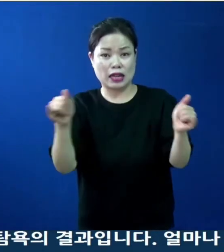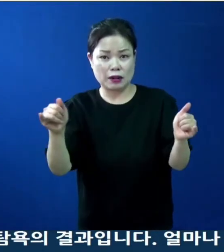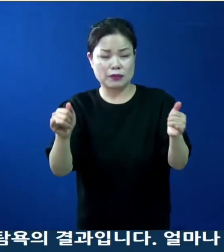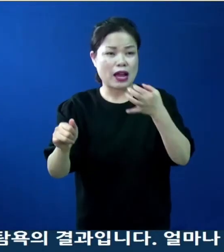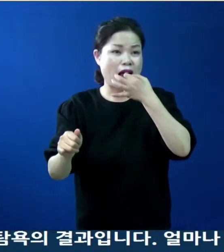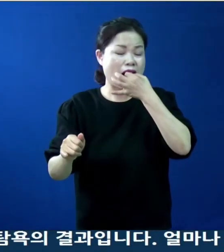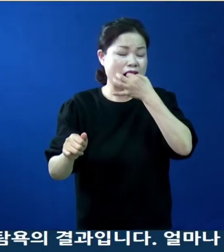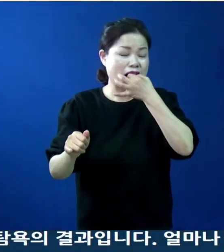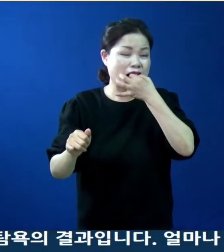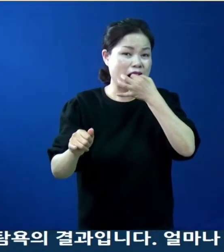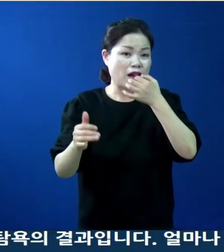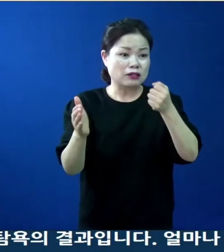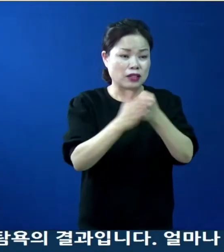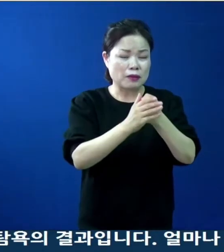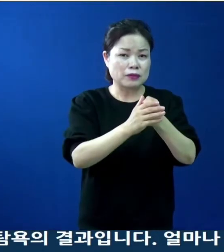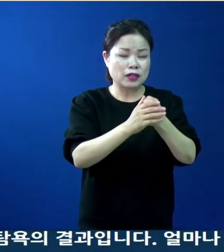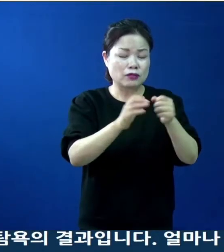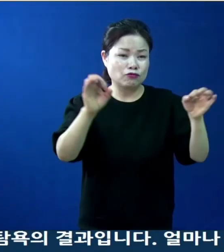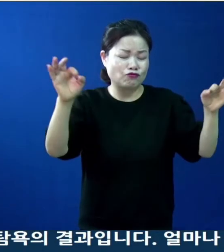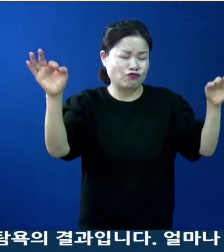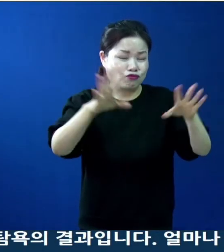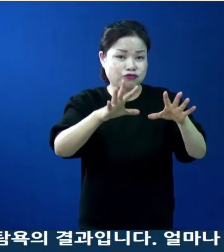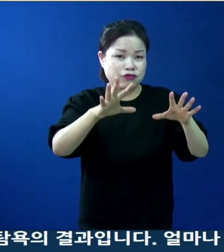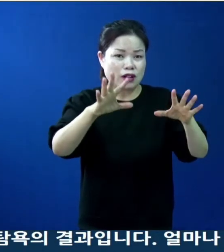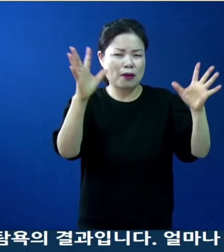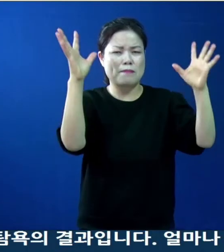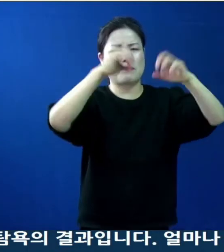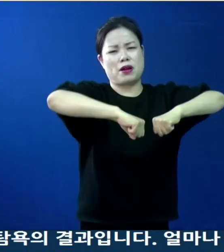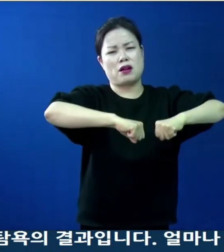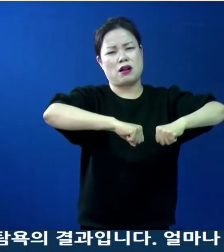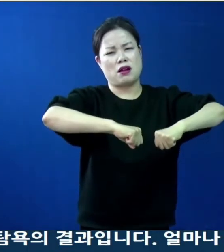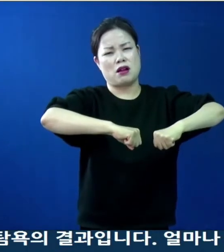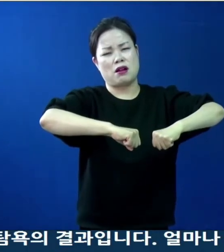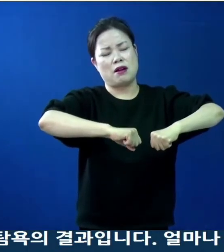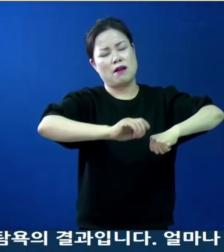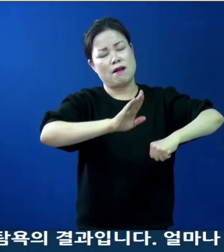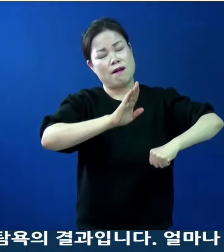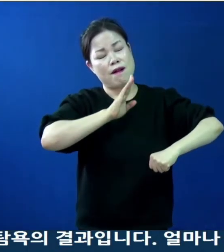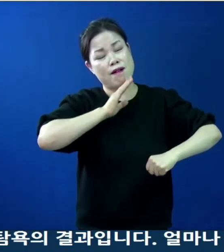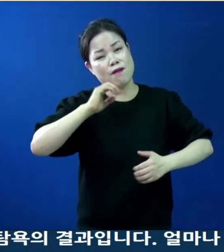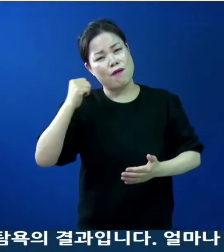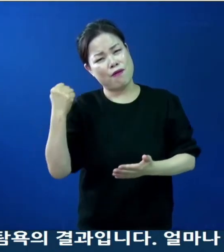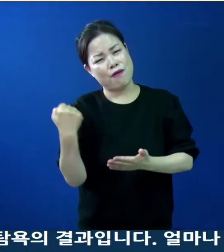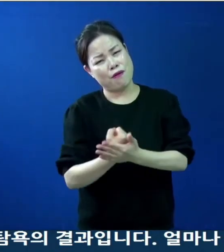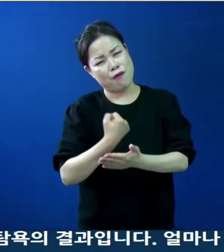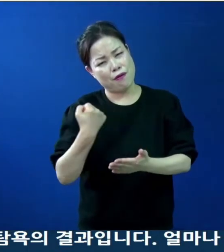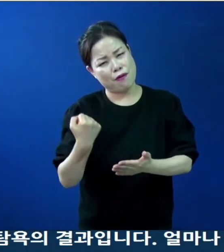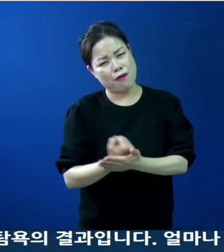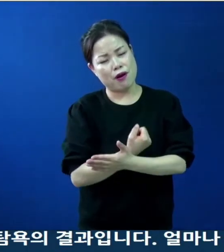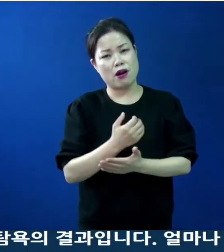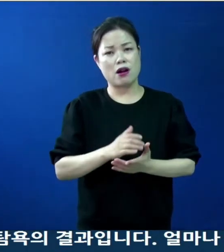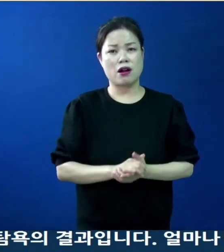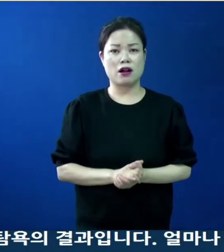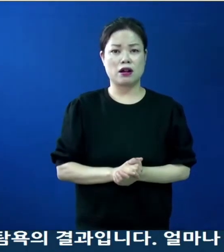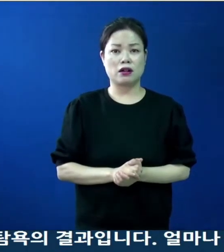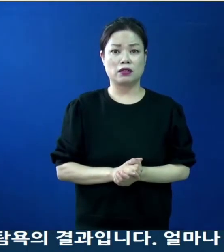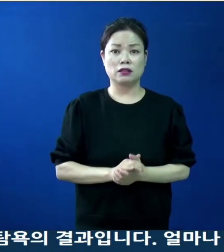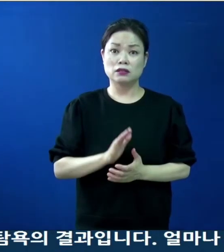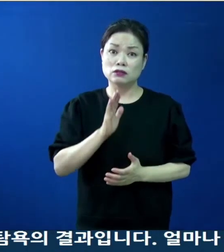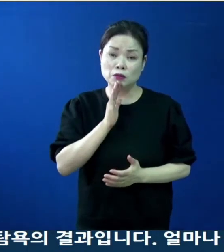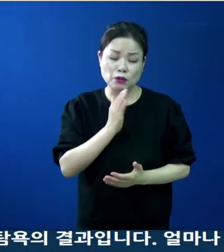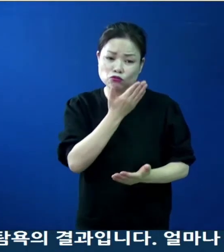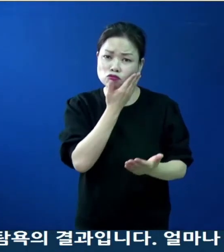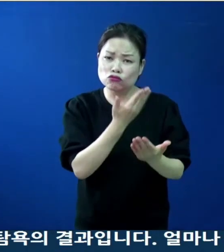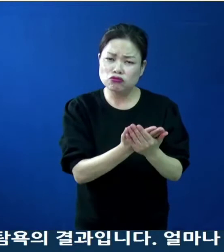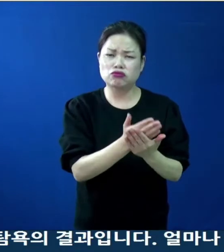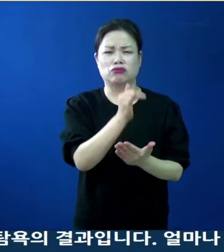탐욕으로 한순간에 무너지는 모습을 본다면 그것은 너무나도 안타까운 모습이라는 겁니다. 그래서 정말 여러분,